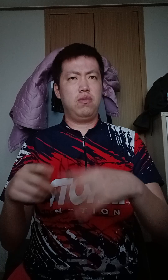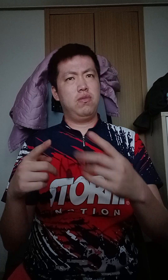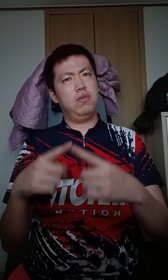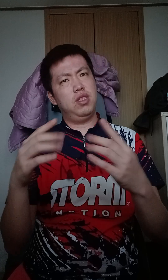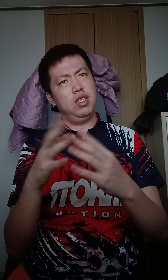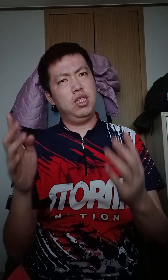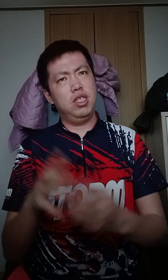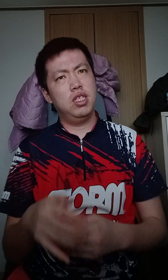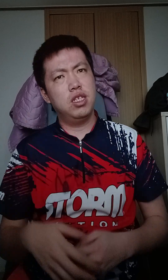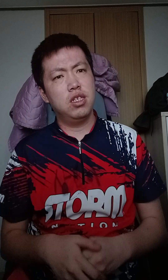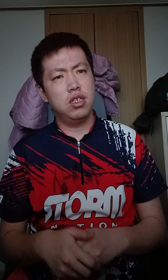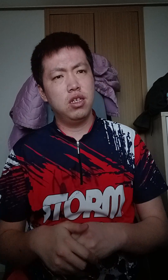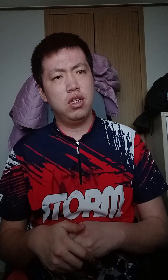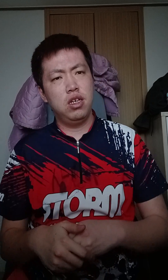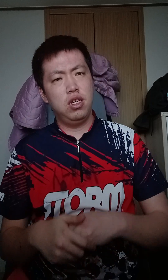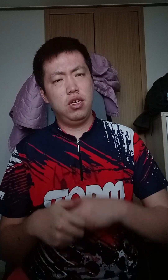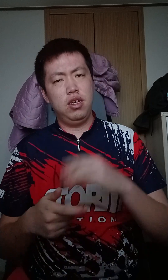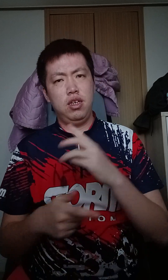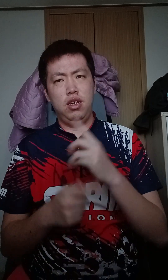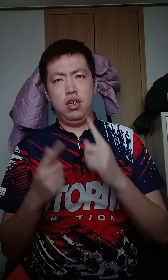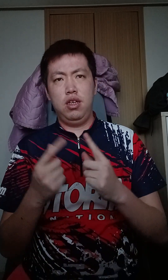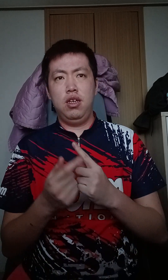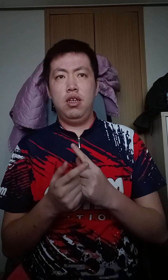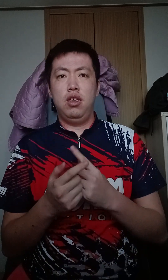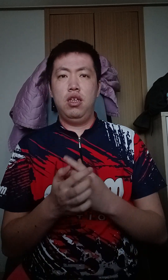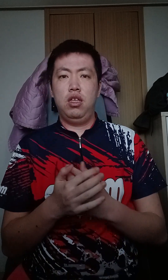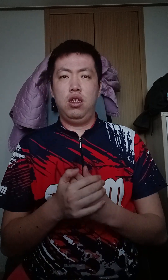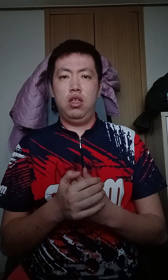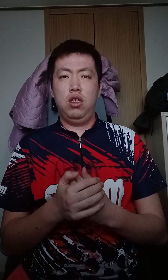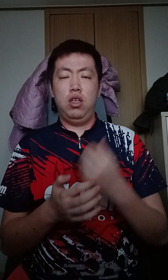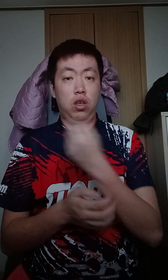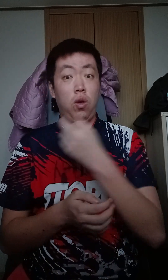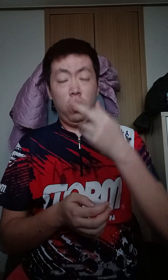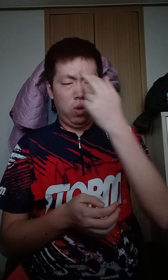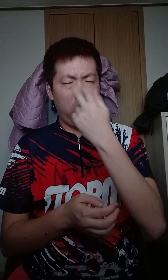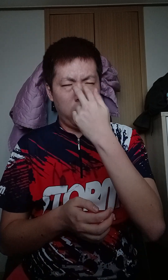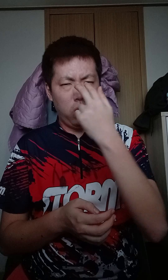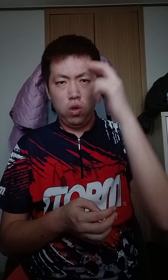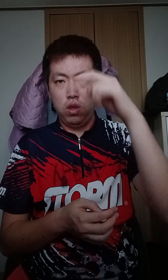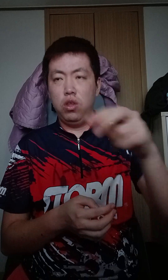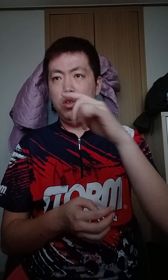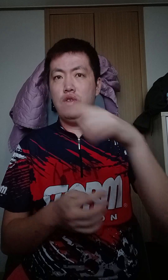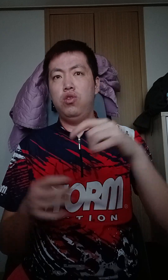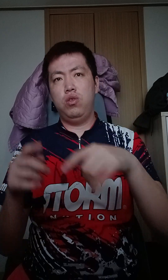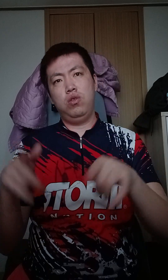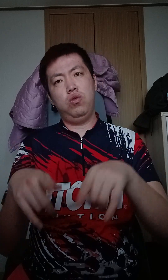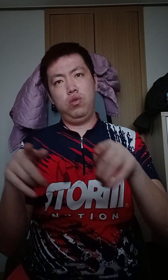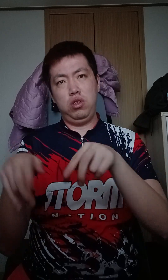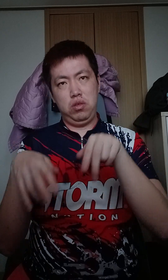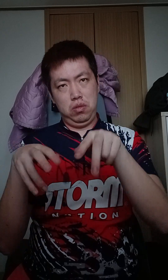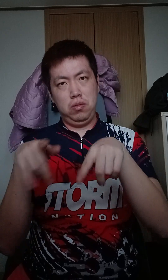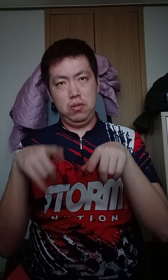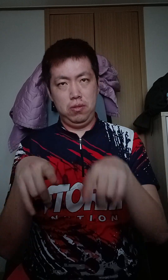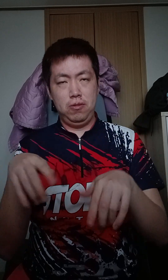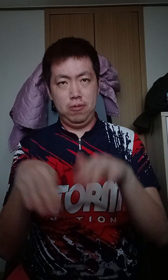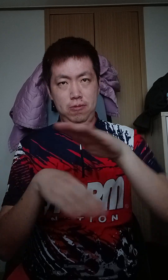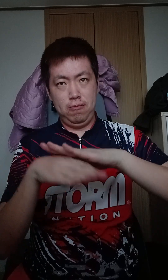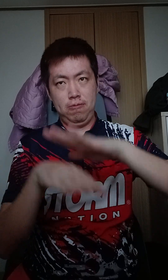보고 오는 편이 나을 것 같아요. 시각 장애인이 의지에 걸어가는 손잡이를 따라 적치물이 쌓여 있고